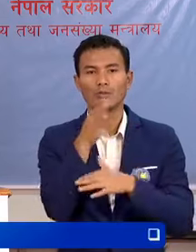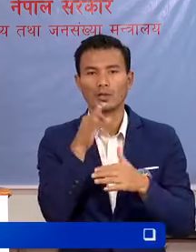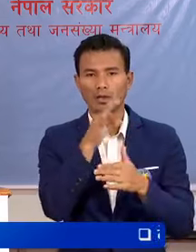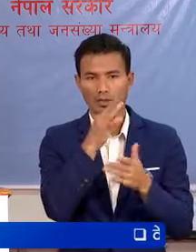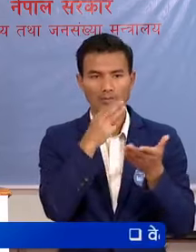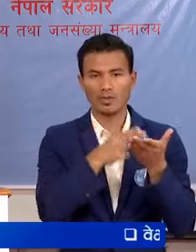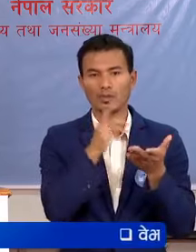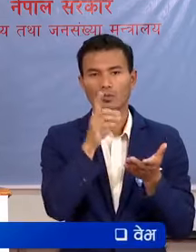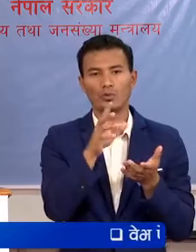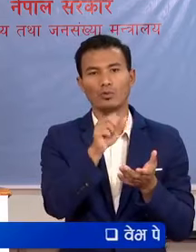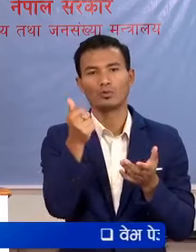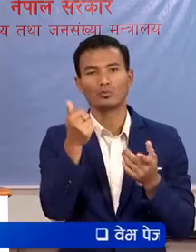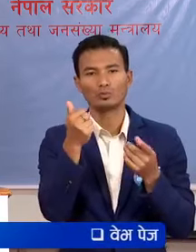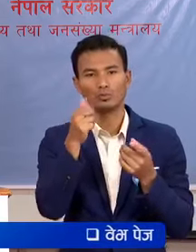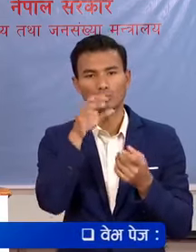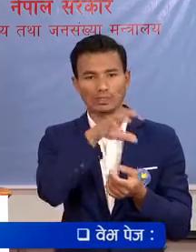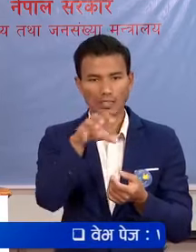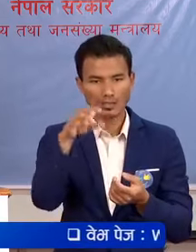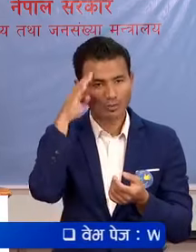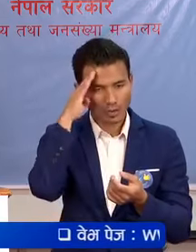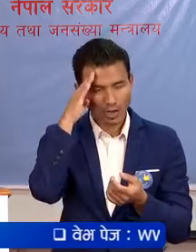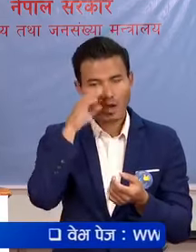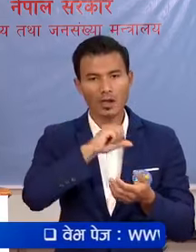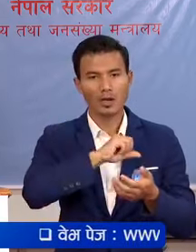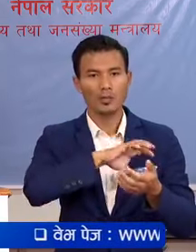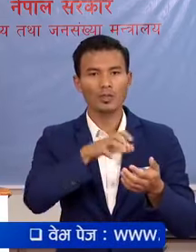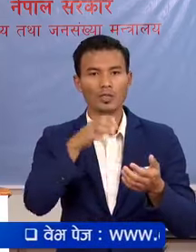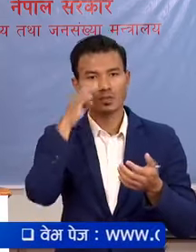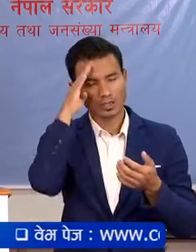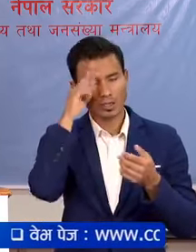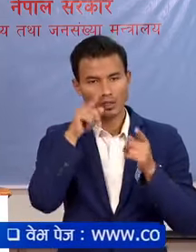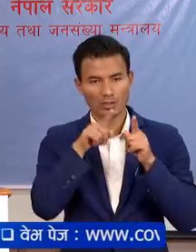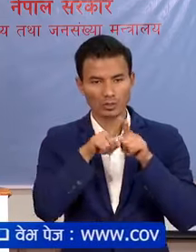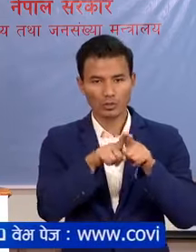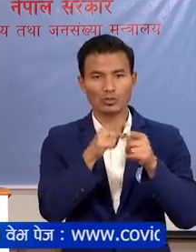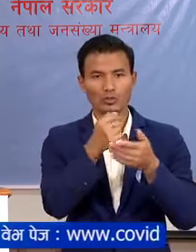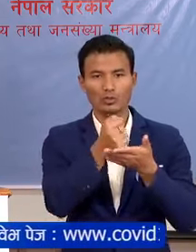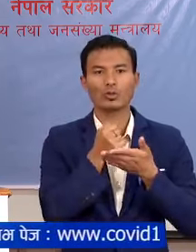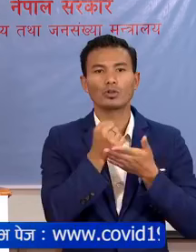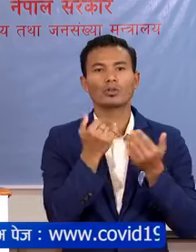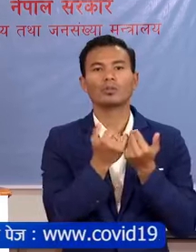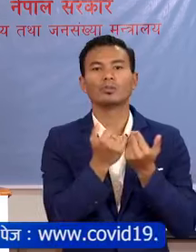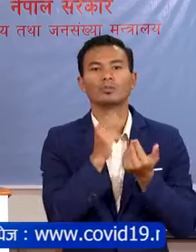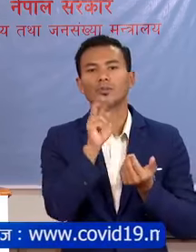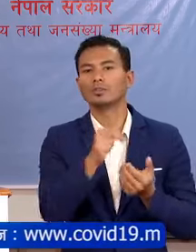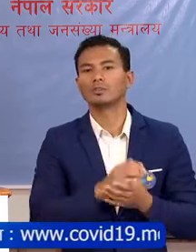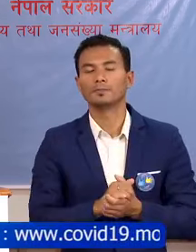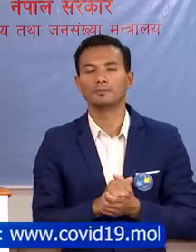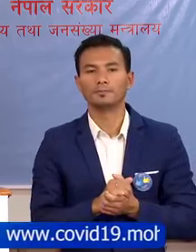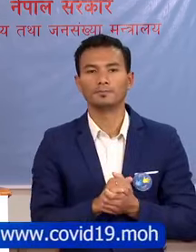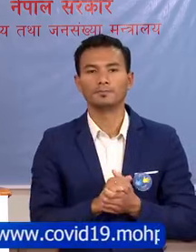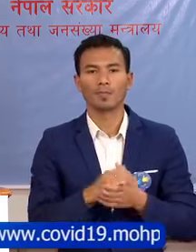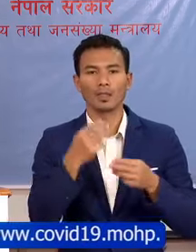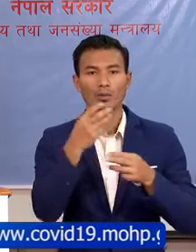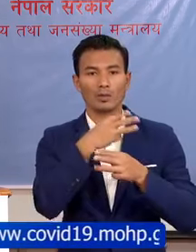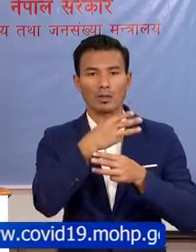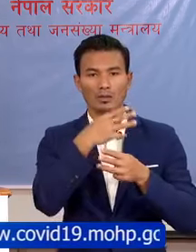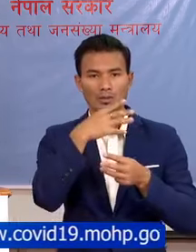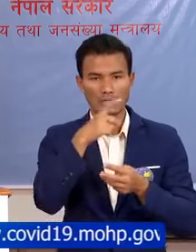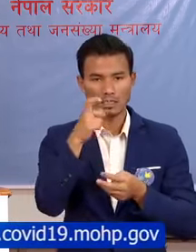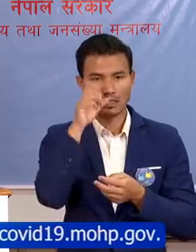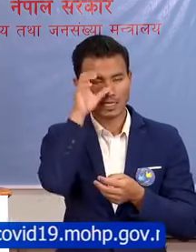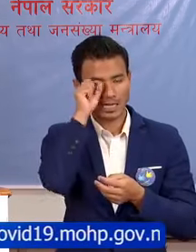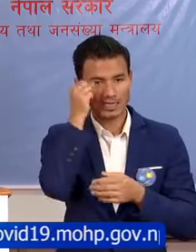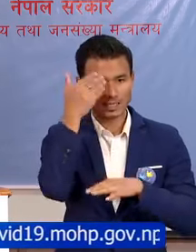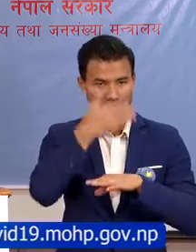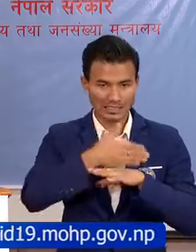और उस्रिचा करमे तर्ब ये सरकारोरू प्रवेश सरकारों को साइग लियरा आमले गर्ण परने होंच अरू उधान कुरूप मा रस्ते राती ट्याक्षी